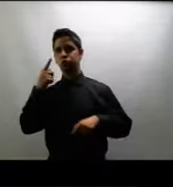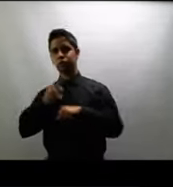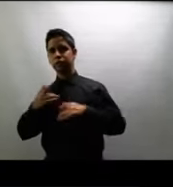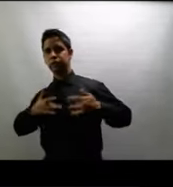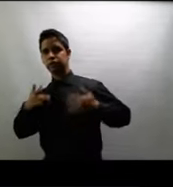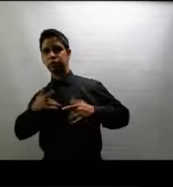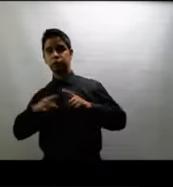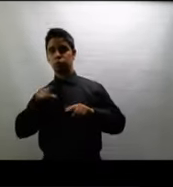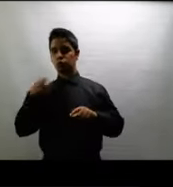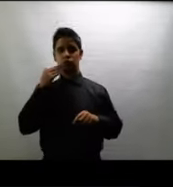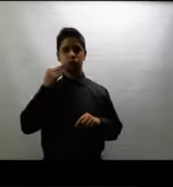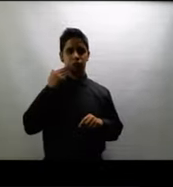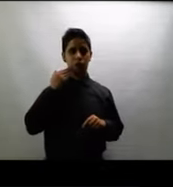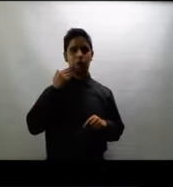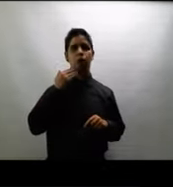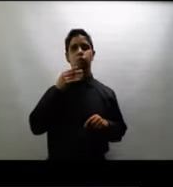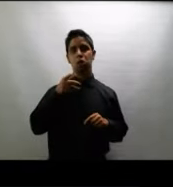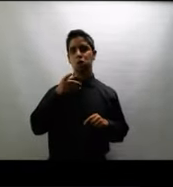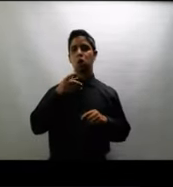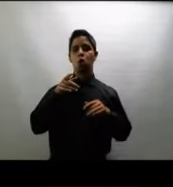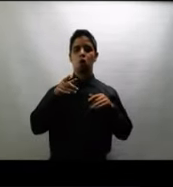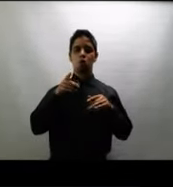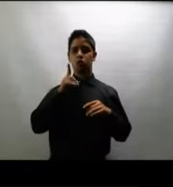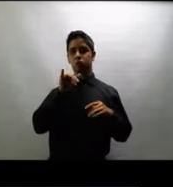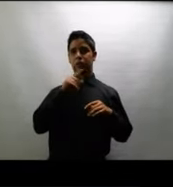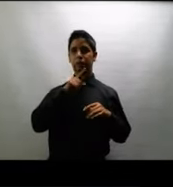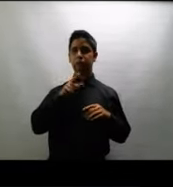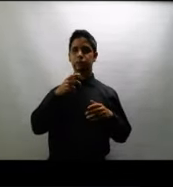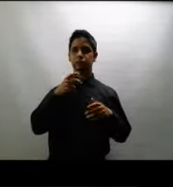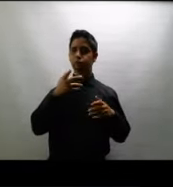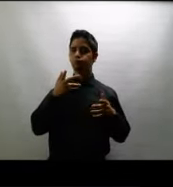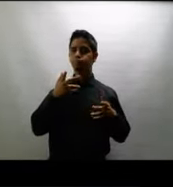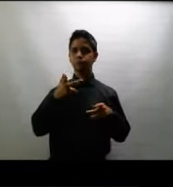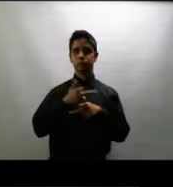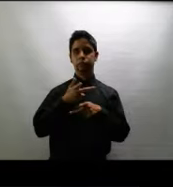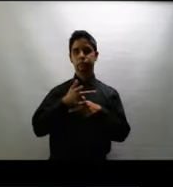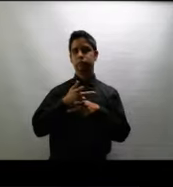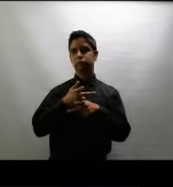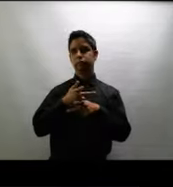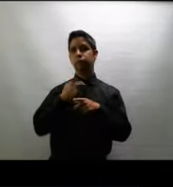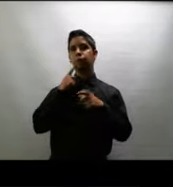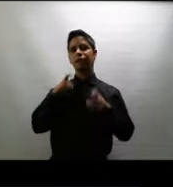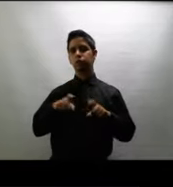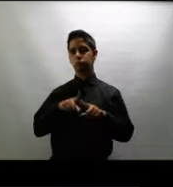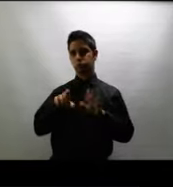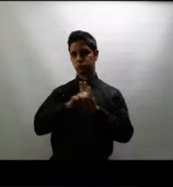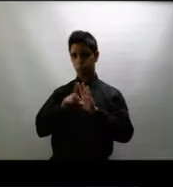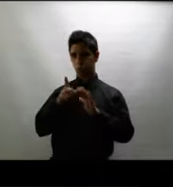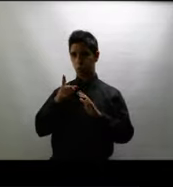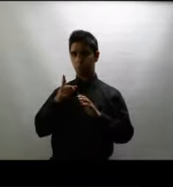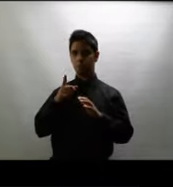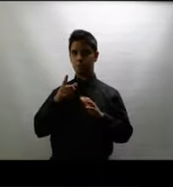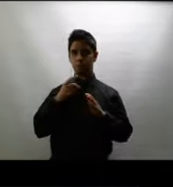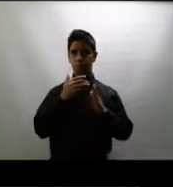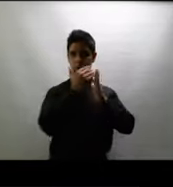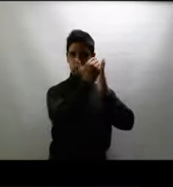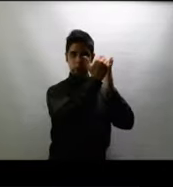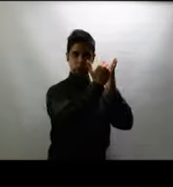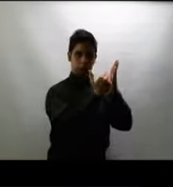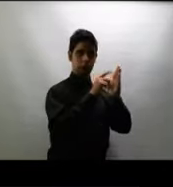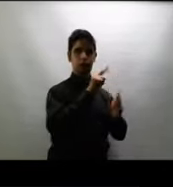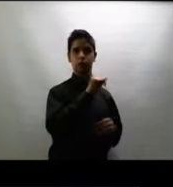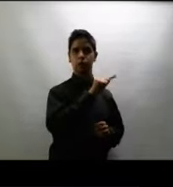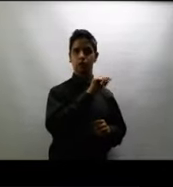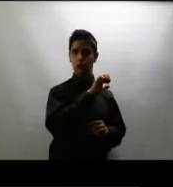arriesgado porque los discos normalmente se mezclan las canciones. Pero ¿por qué no hacemos de un playlist que sea el latte mood, que